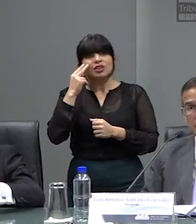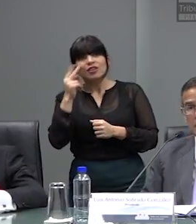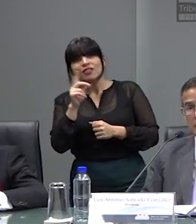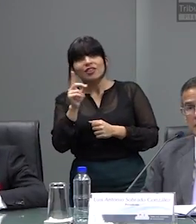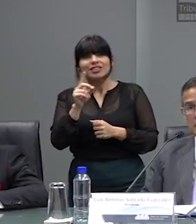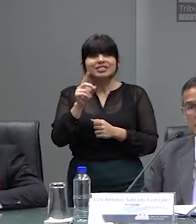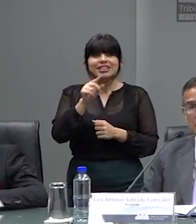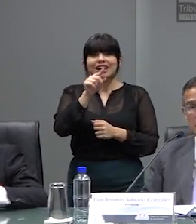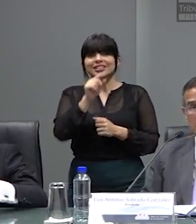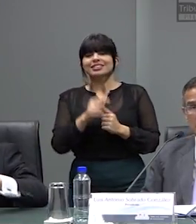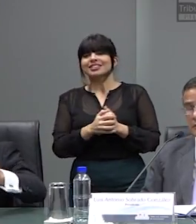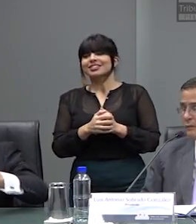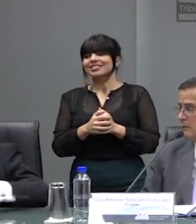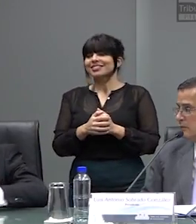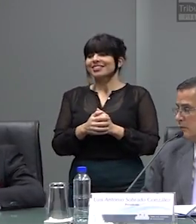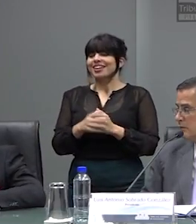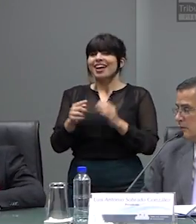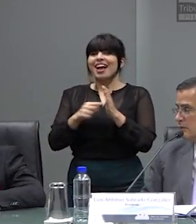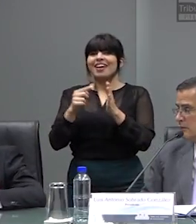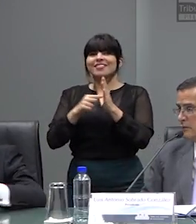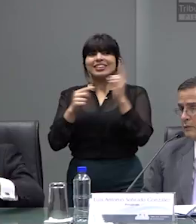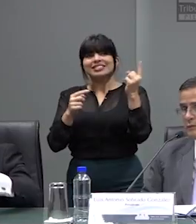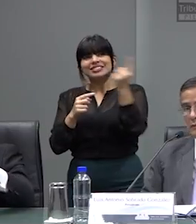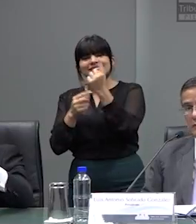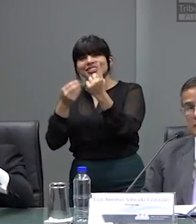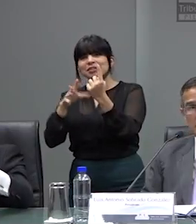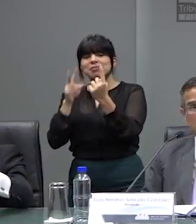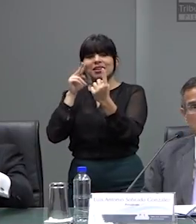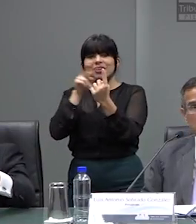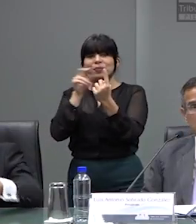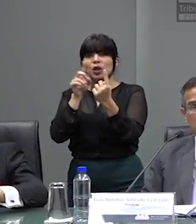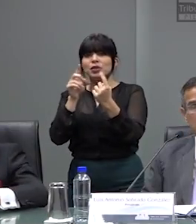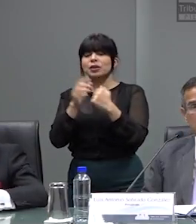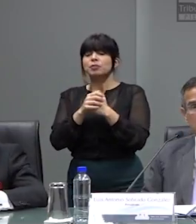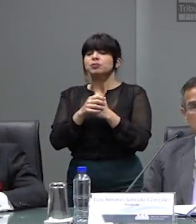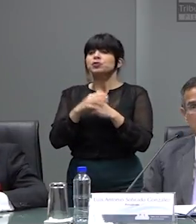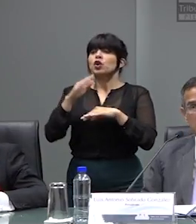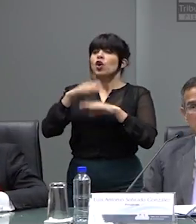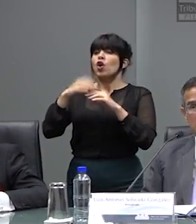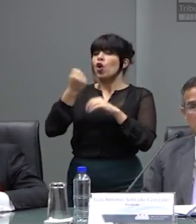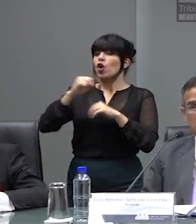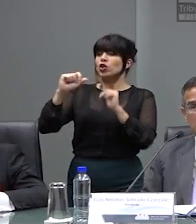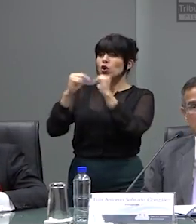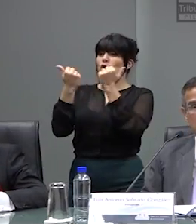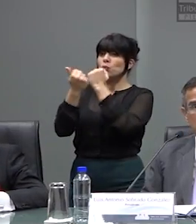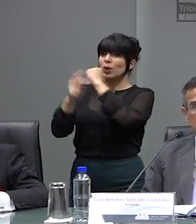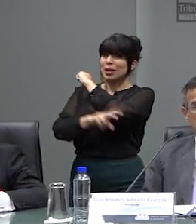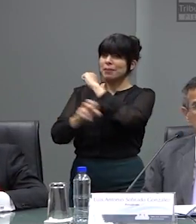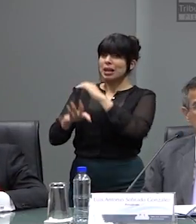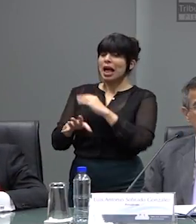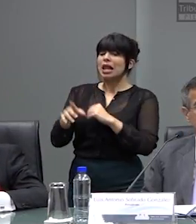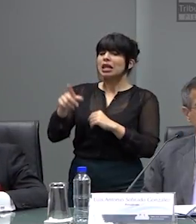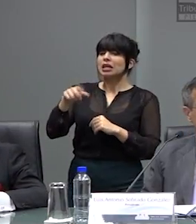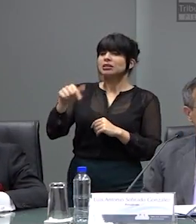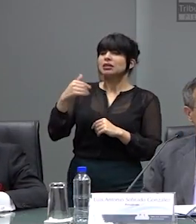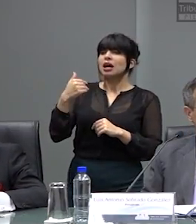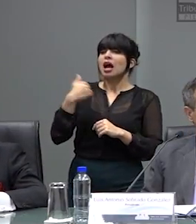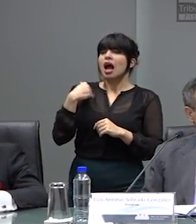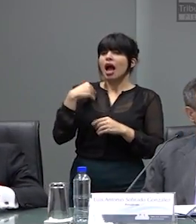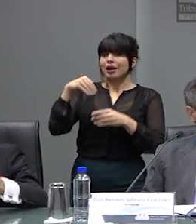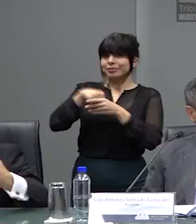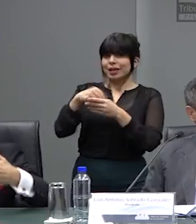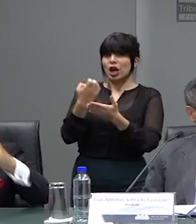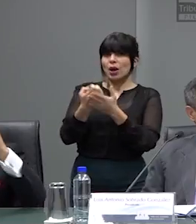ahí está, es que a veces se me pierde, contra el crimen organizado, tiene un contenido